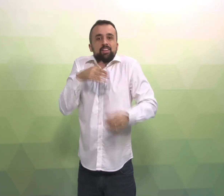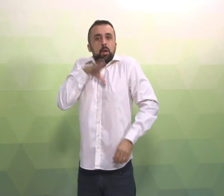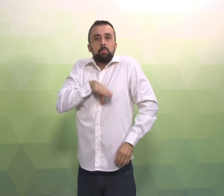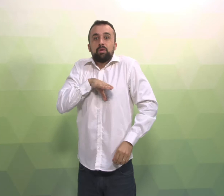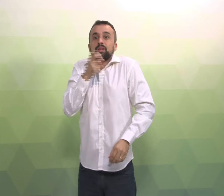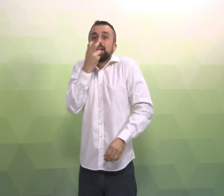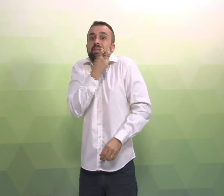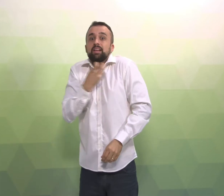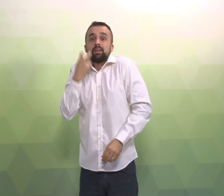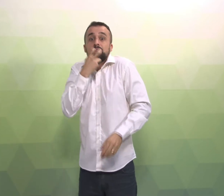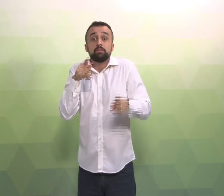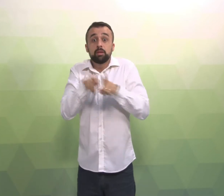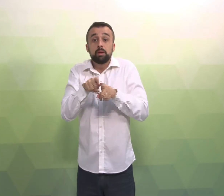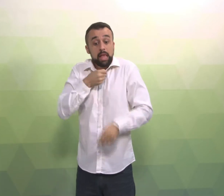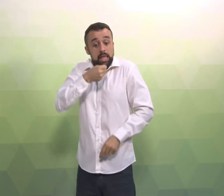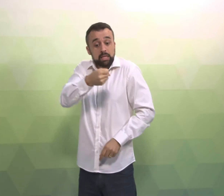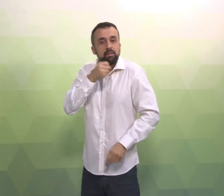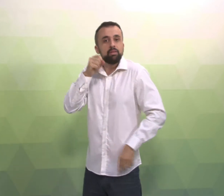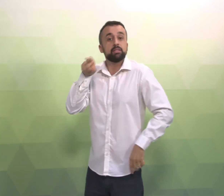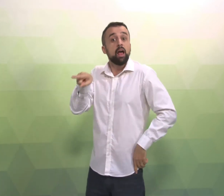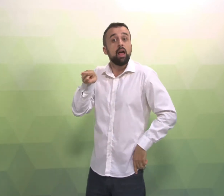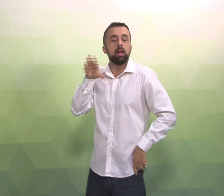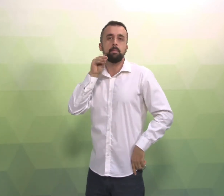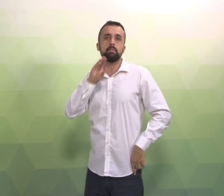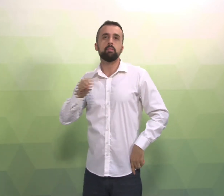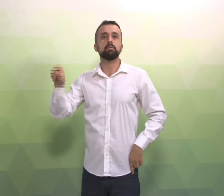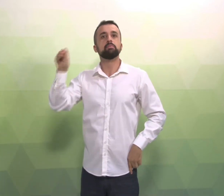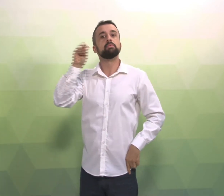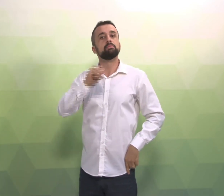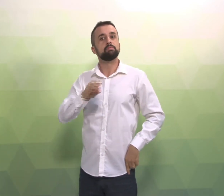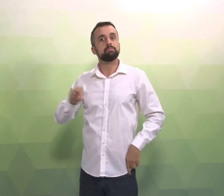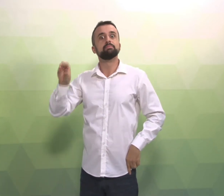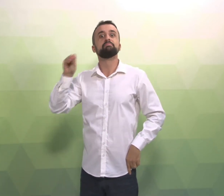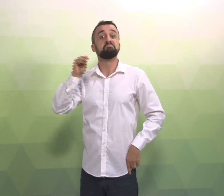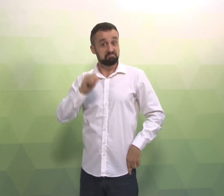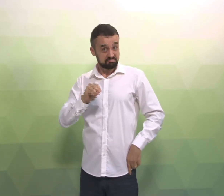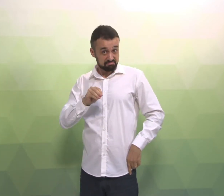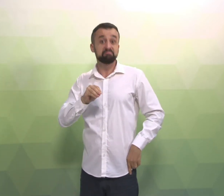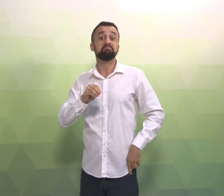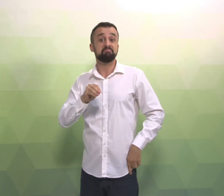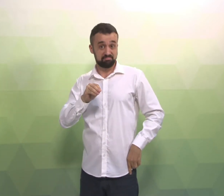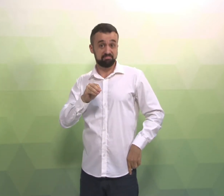português oral. E a entrevista acontece com ela falando oralmente.